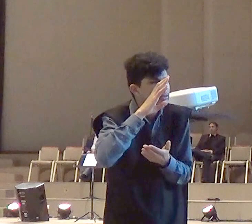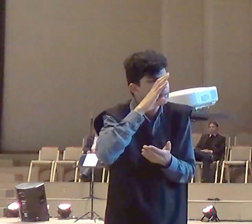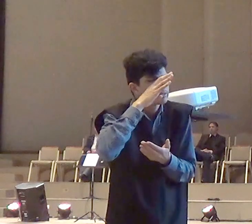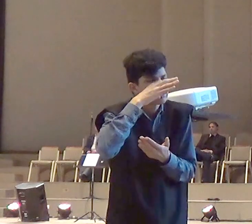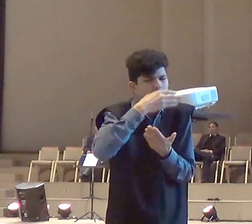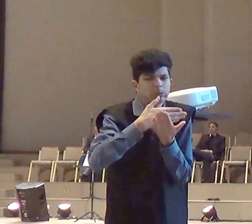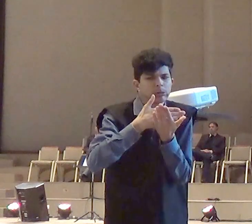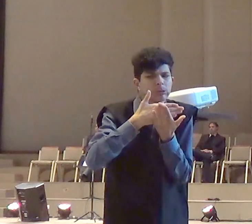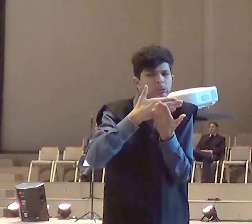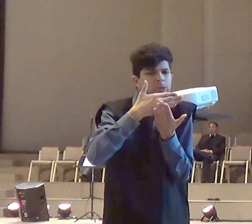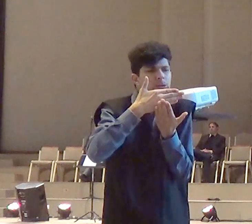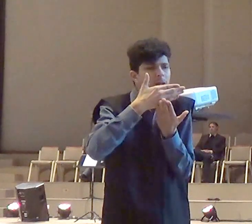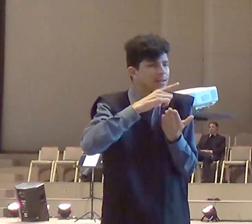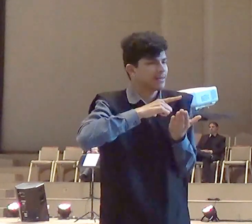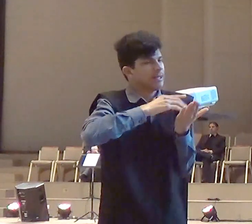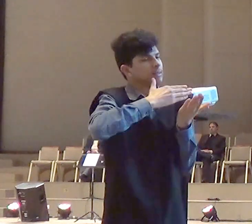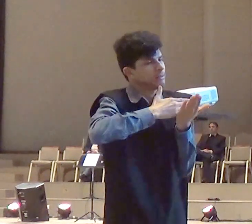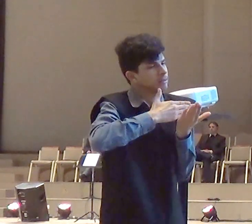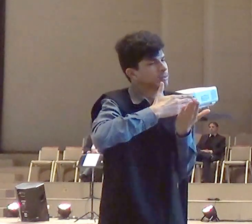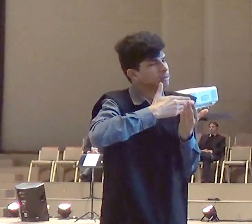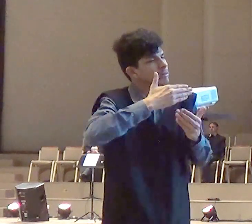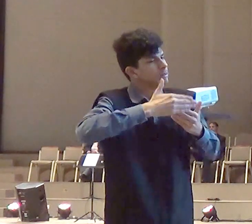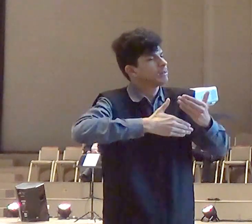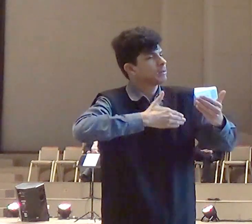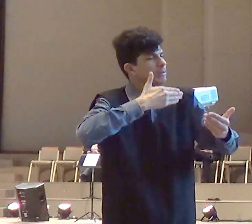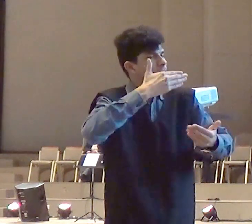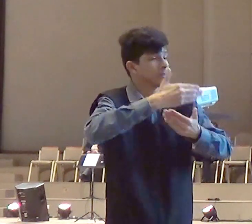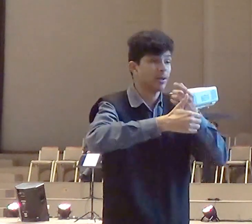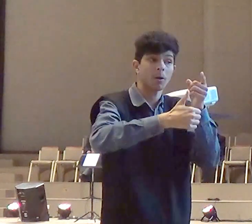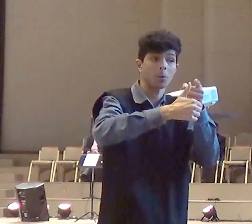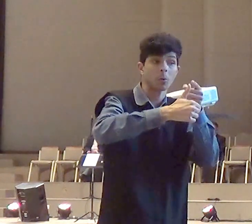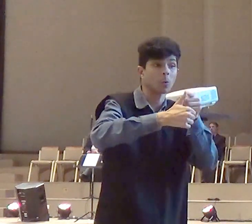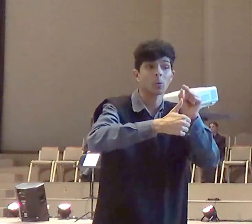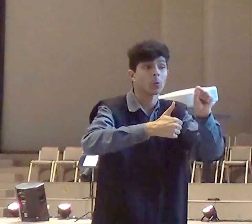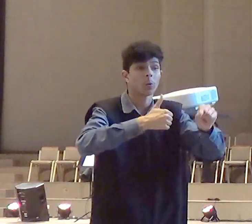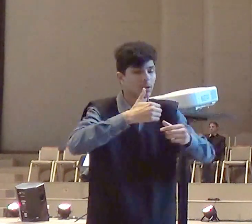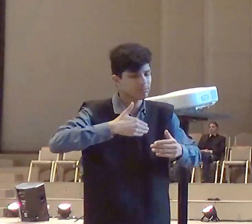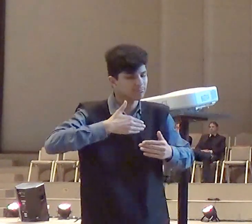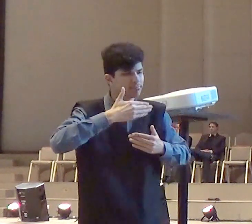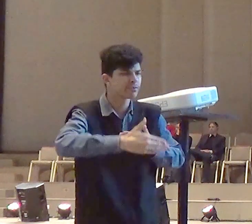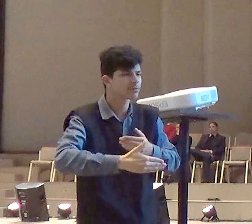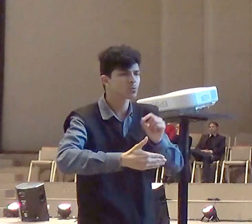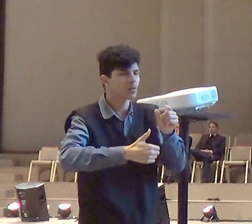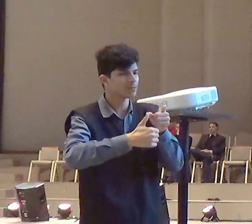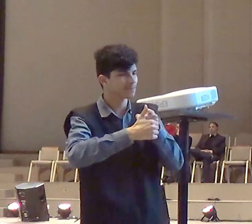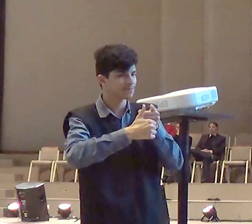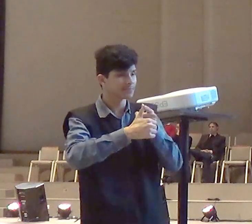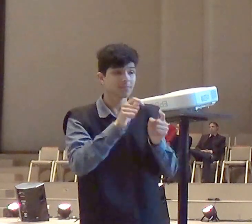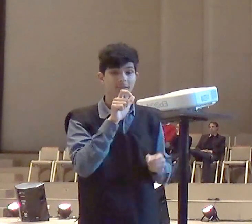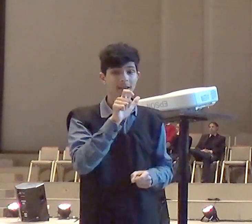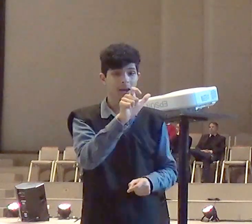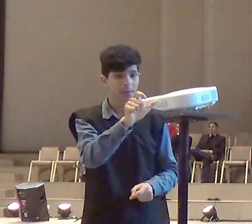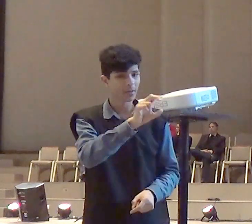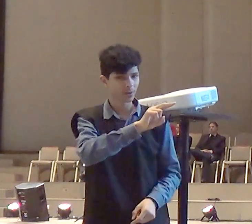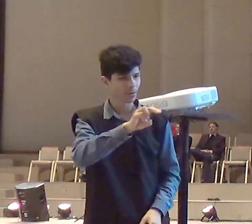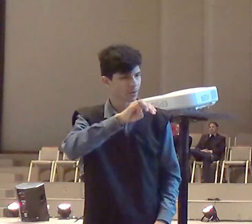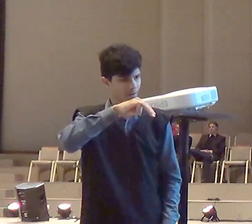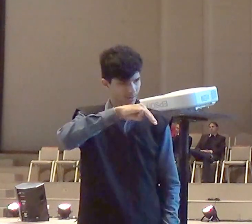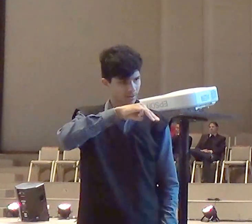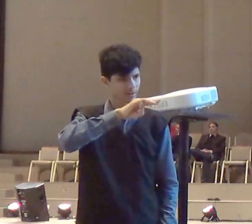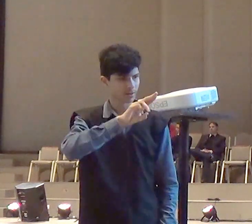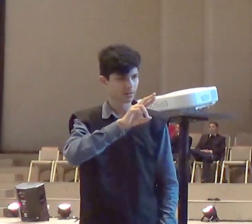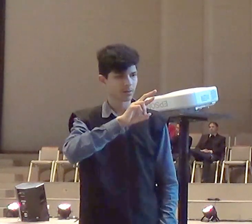dessa escalada eu vou chamar de murmuração a Bíblia vai falar nos primeiros três